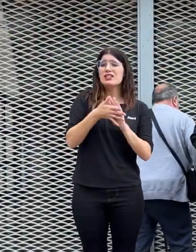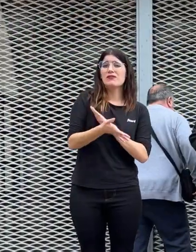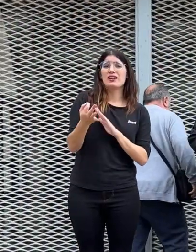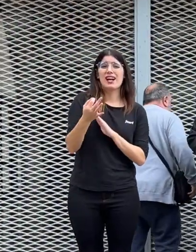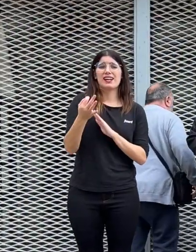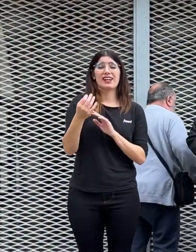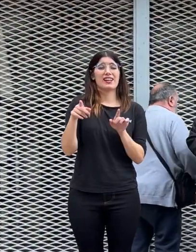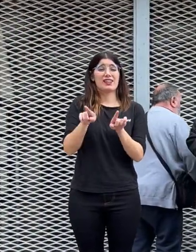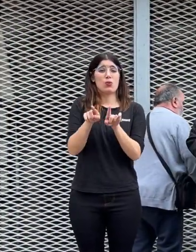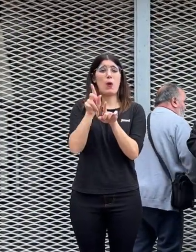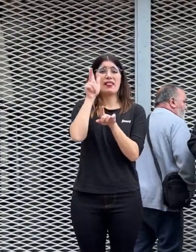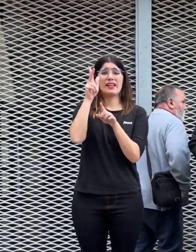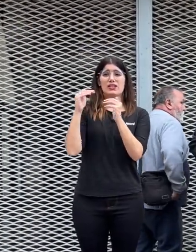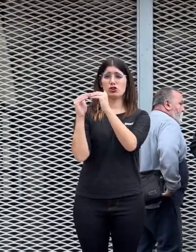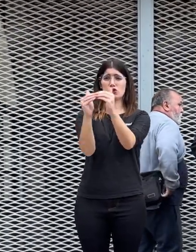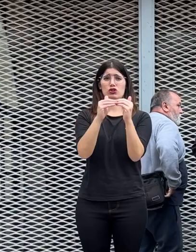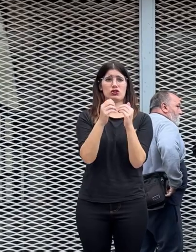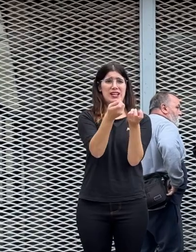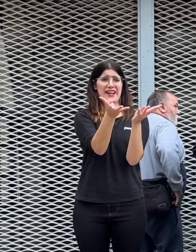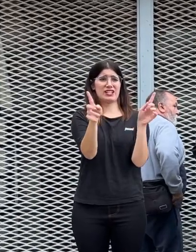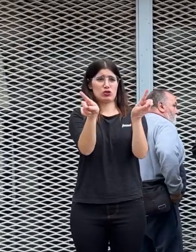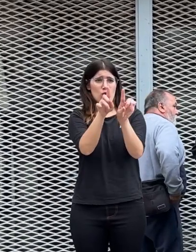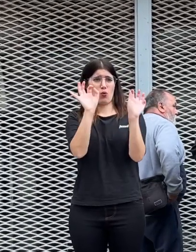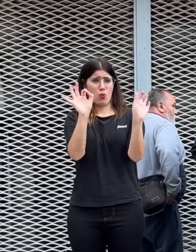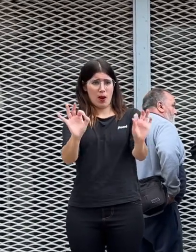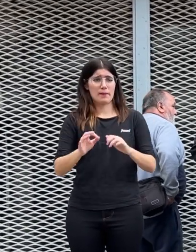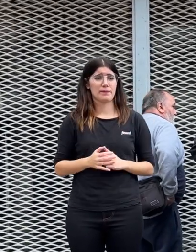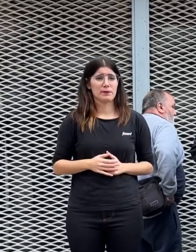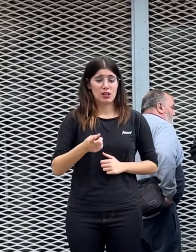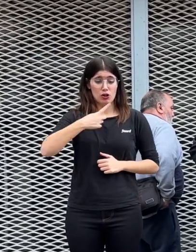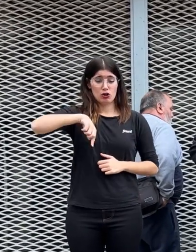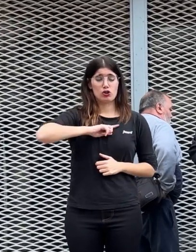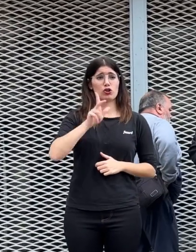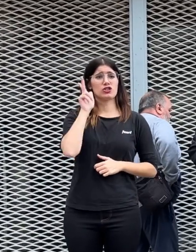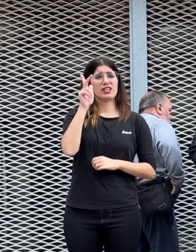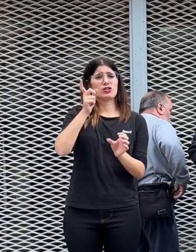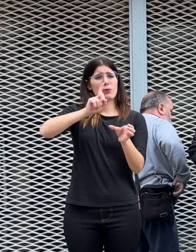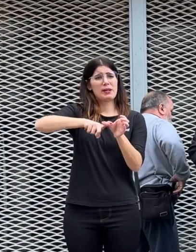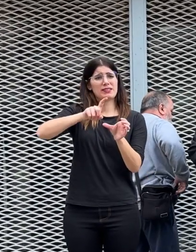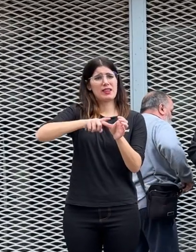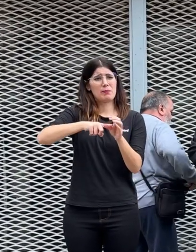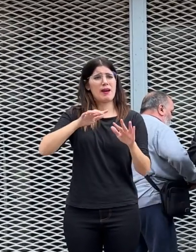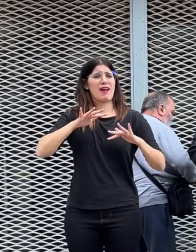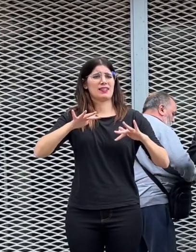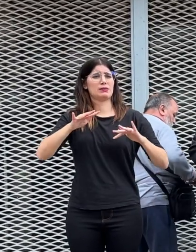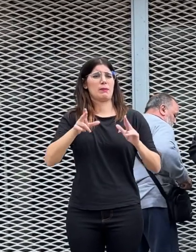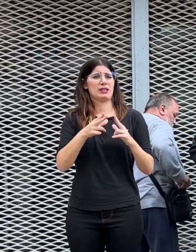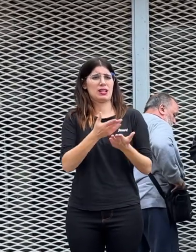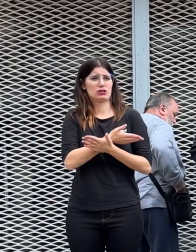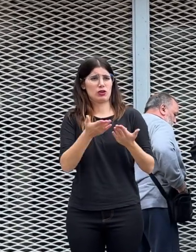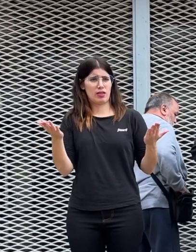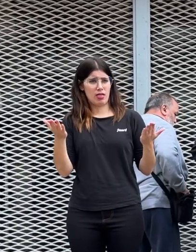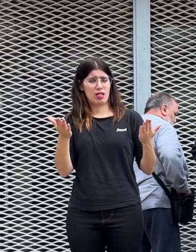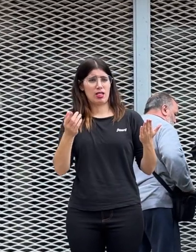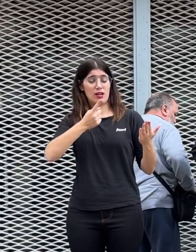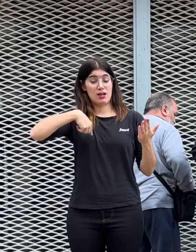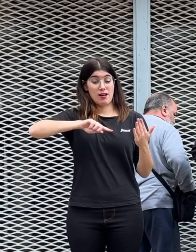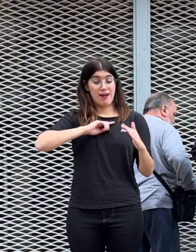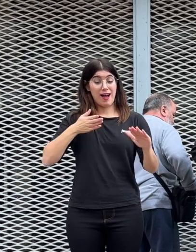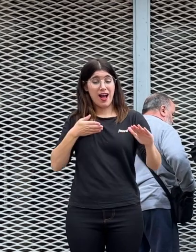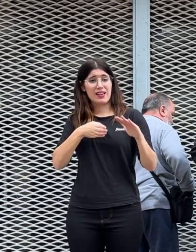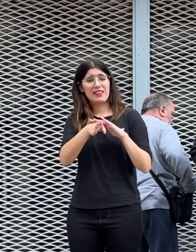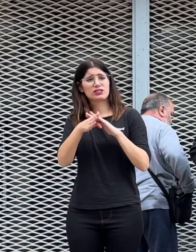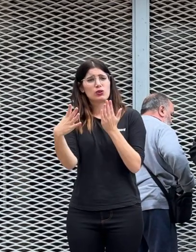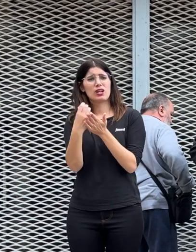Tenim els mateixos drets que qualsevol altra persona. Tenim drets a participar activament en la societat, a tindre accés a tots